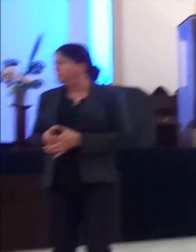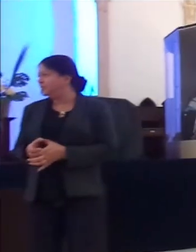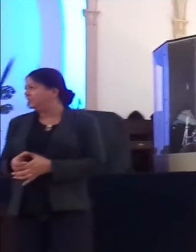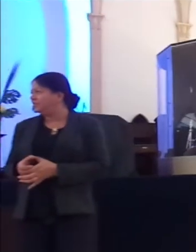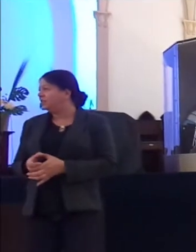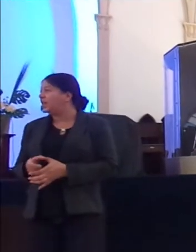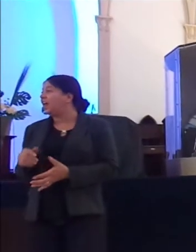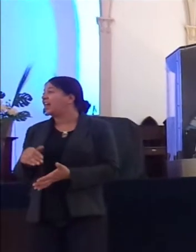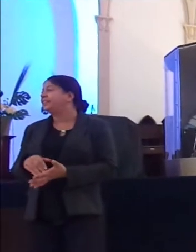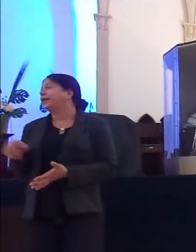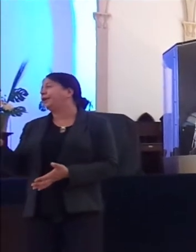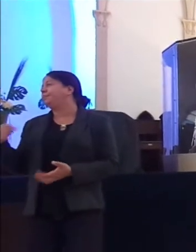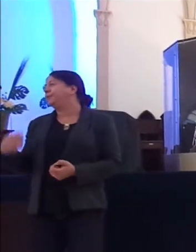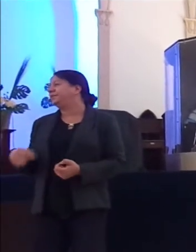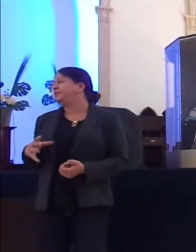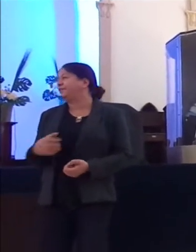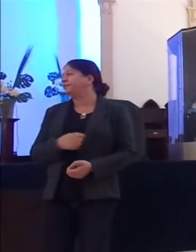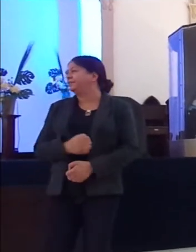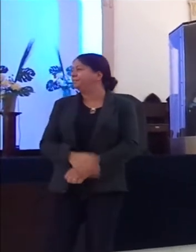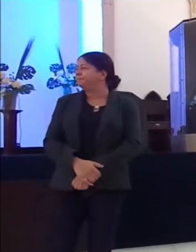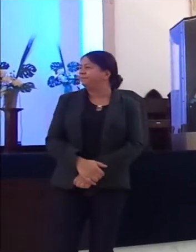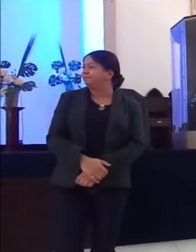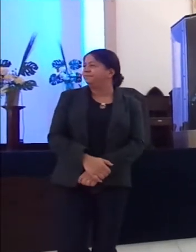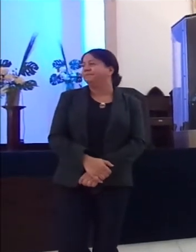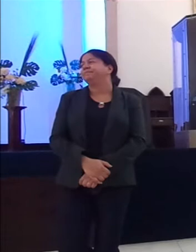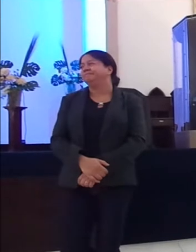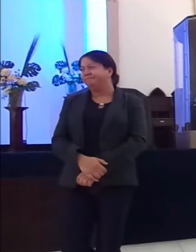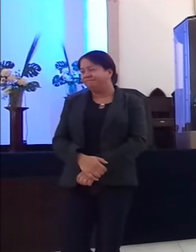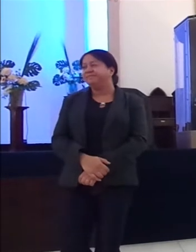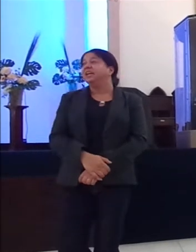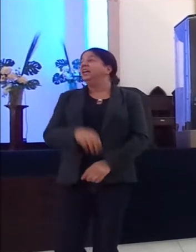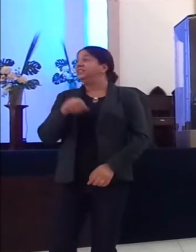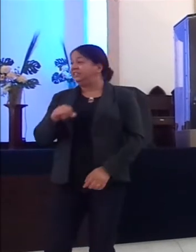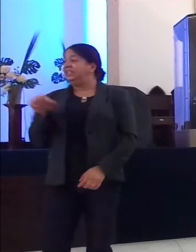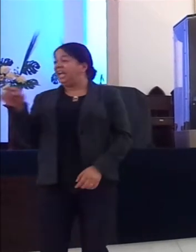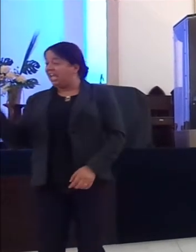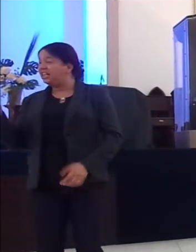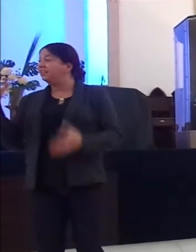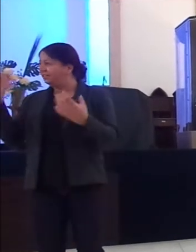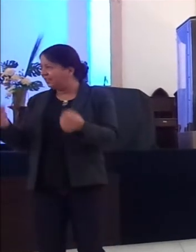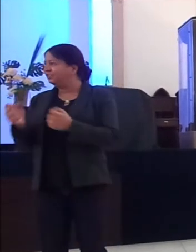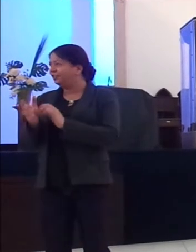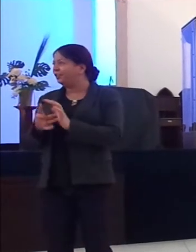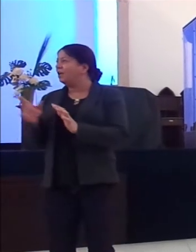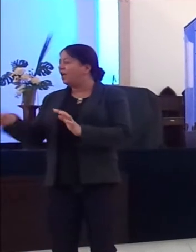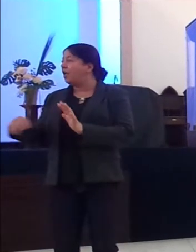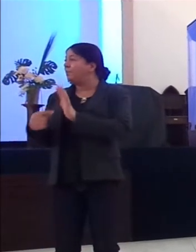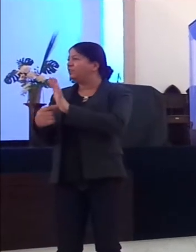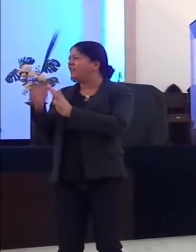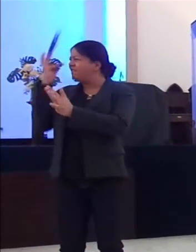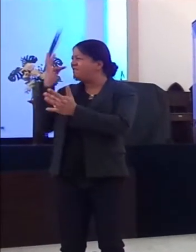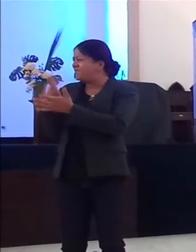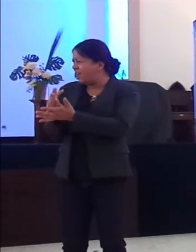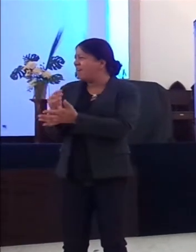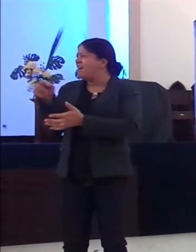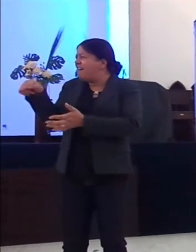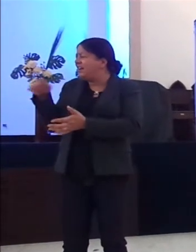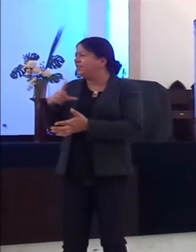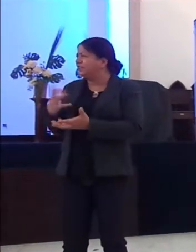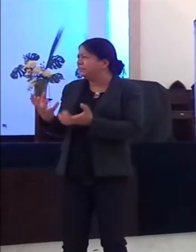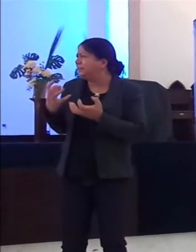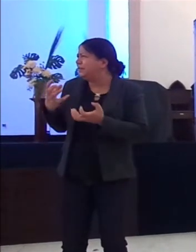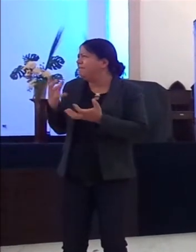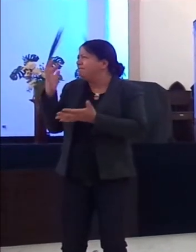Até ele merece ser redimido. Se ele aceitar Jesus, se ele manifestar a fé, se ele